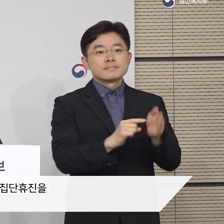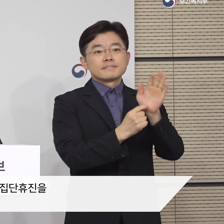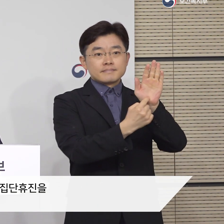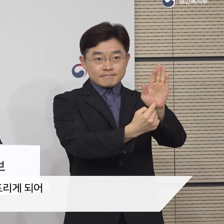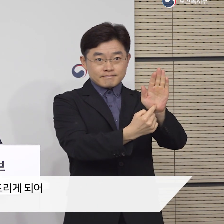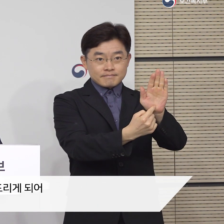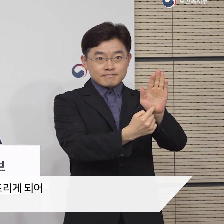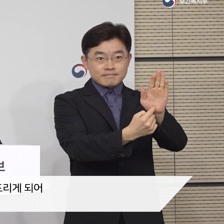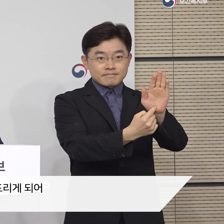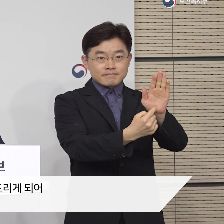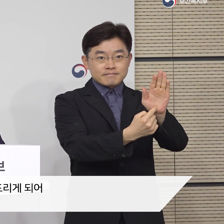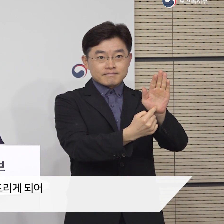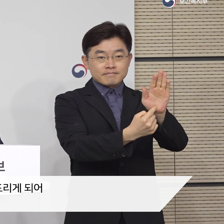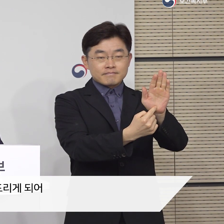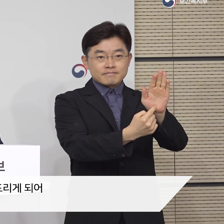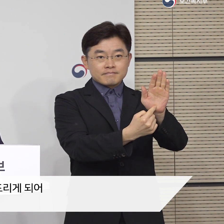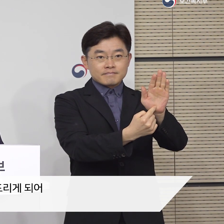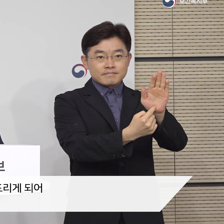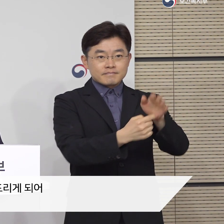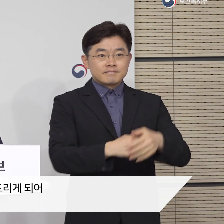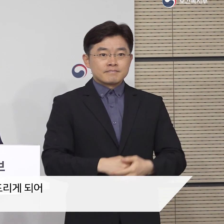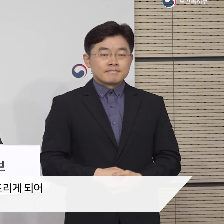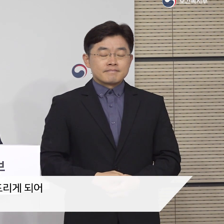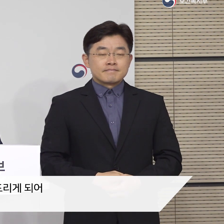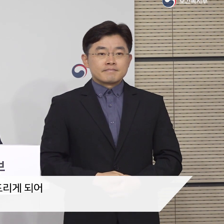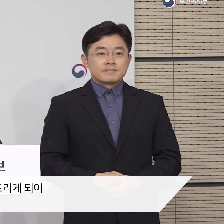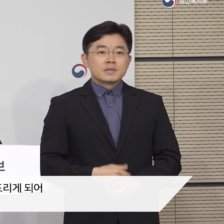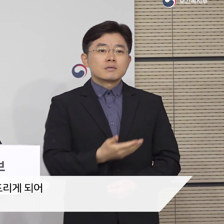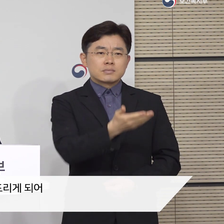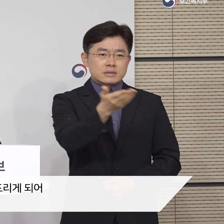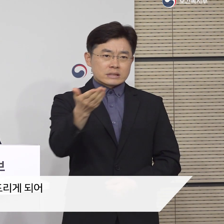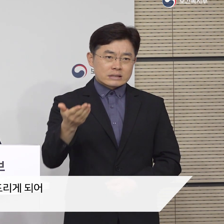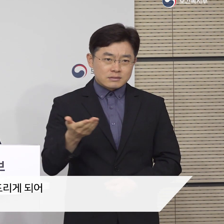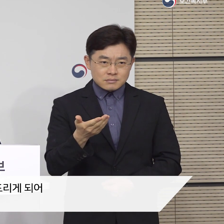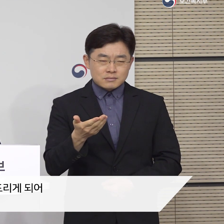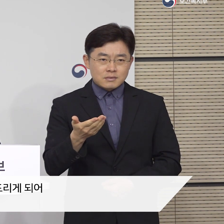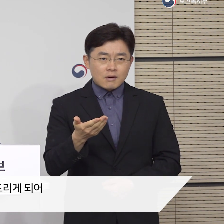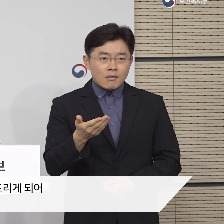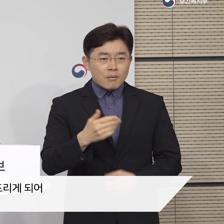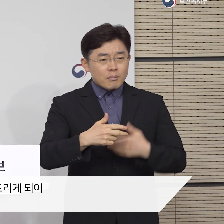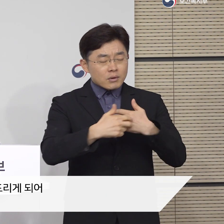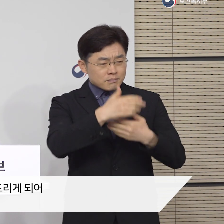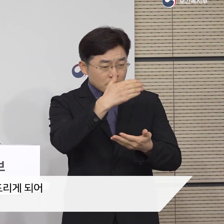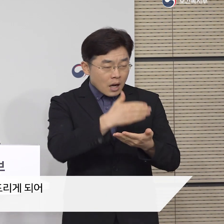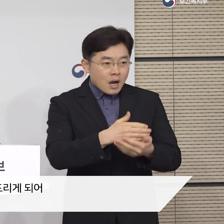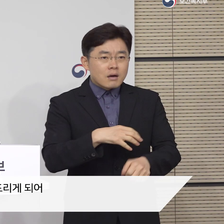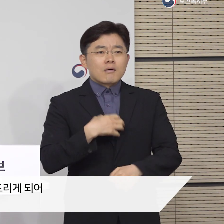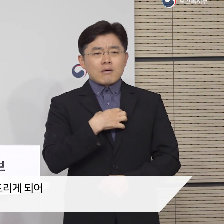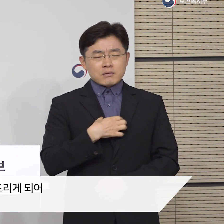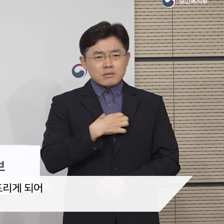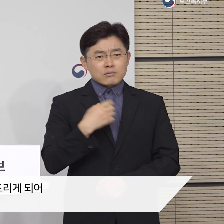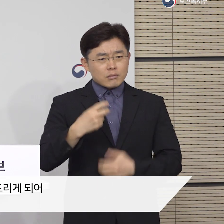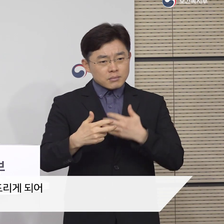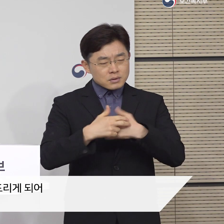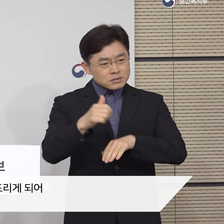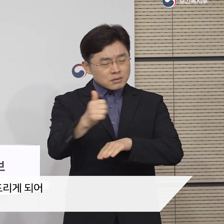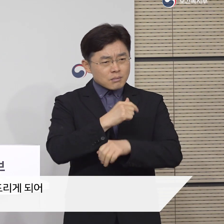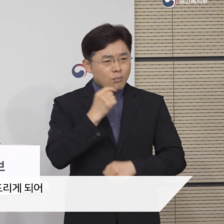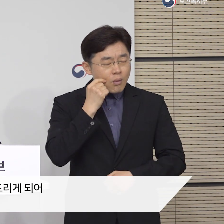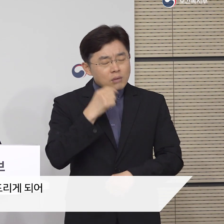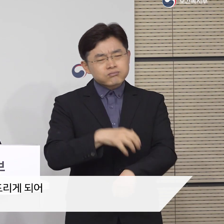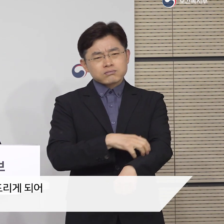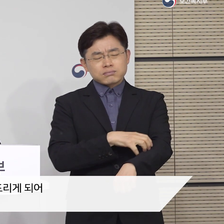하였으며 이에 따라 국민들께 걱정과 불편을 끼쳐드리게 되어 진심으로 송구스럽습니다.